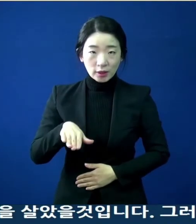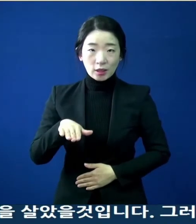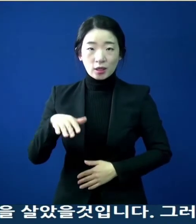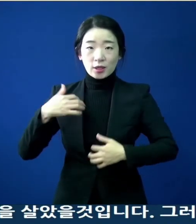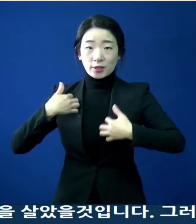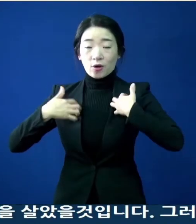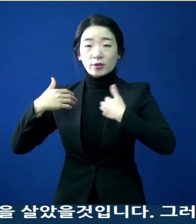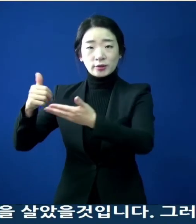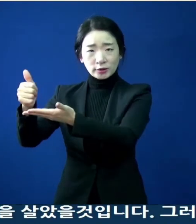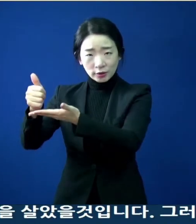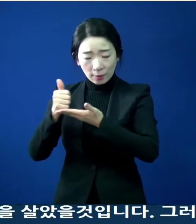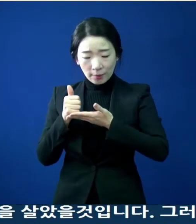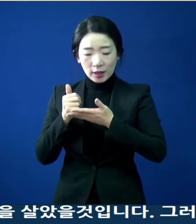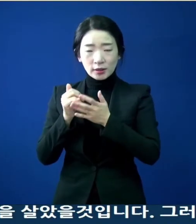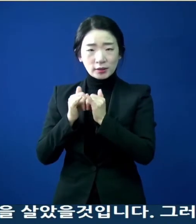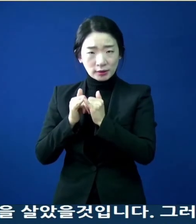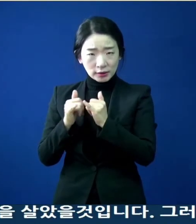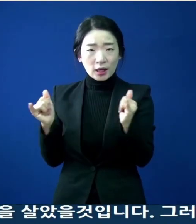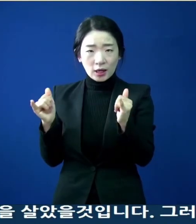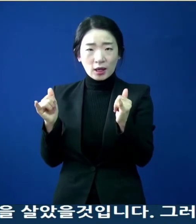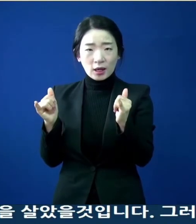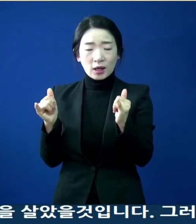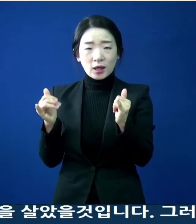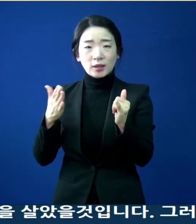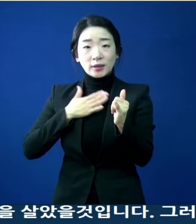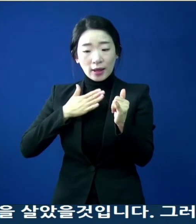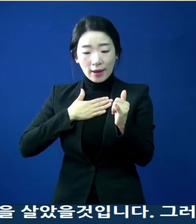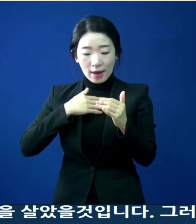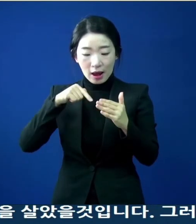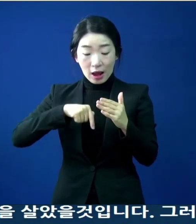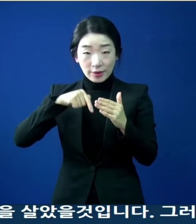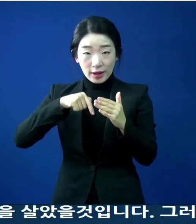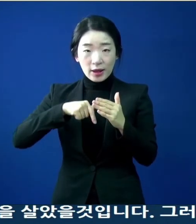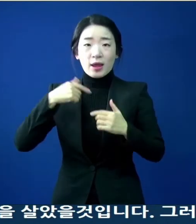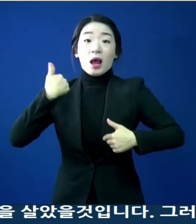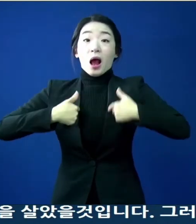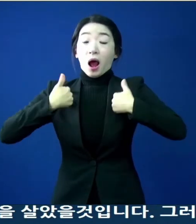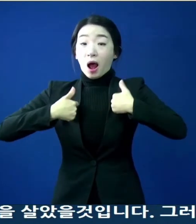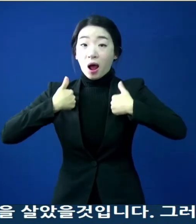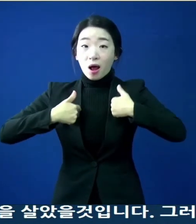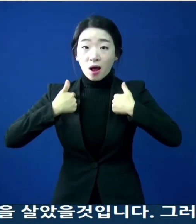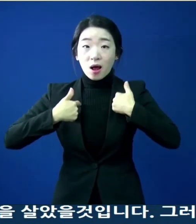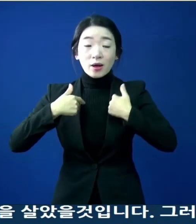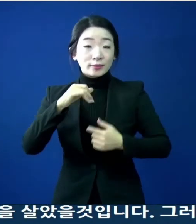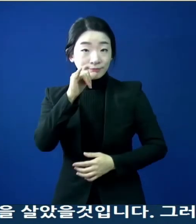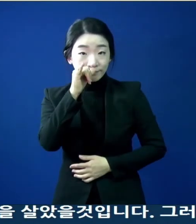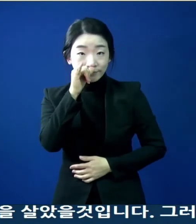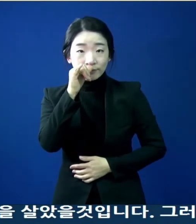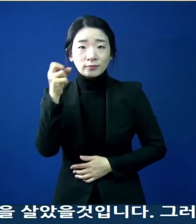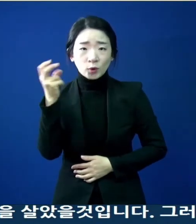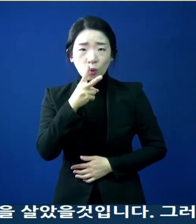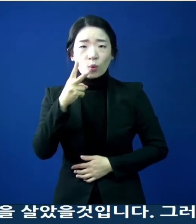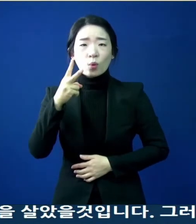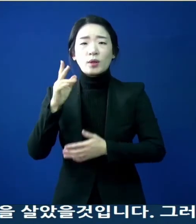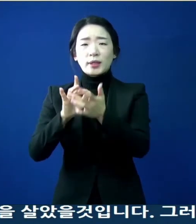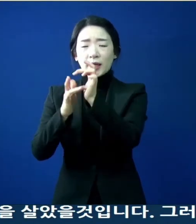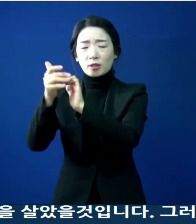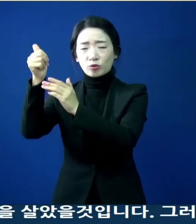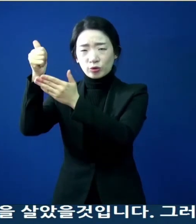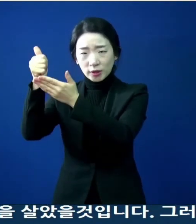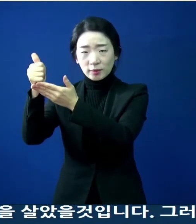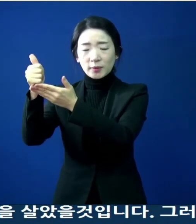영접한 예수님께서 내 안에 기쁘게 머물러 계시고 내 안에서 영접하신 예수님께서